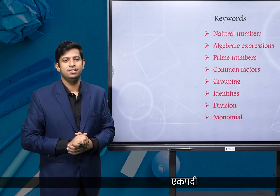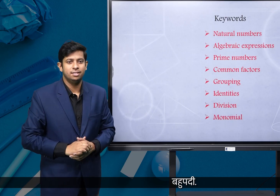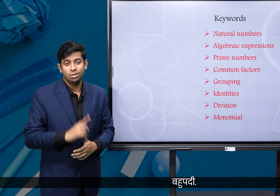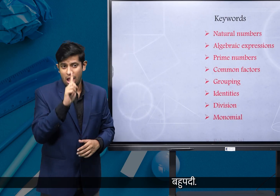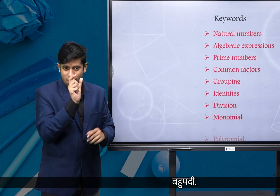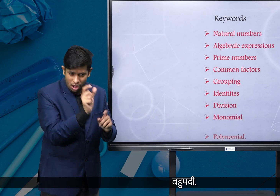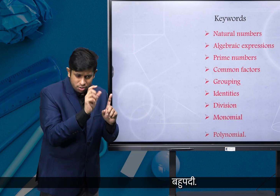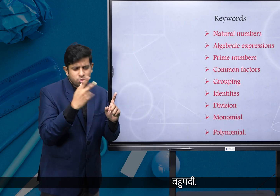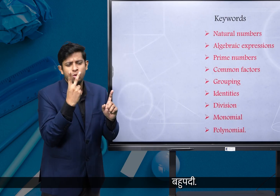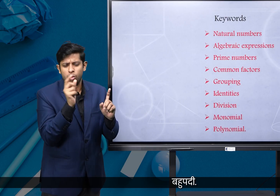बहुपदी.